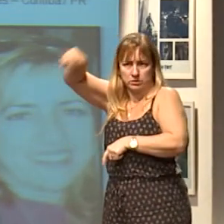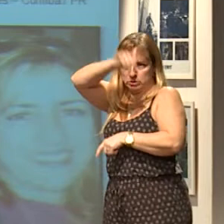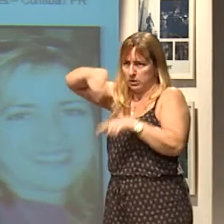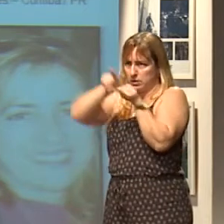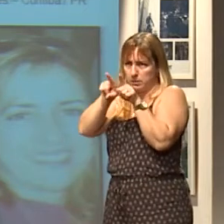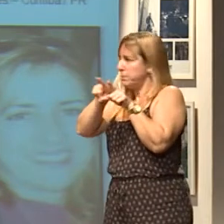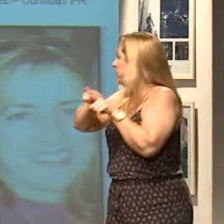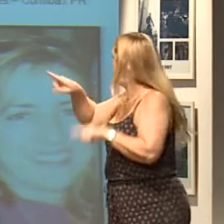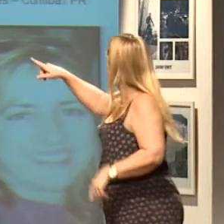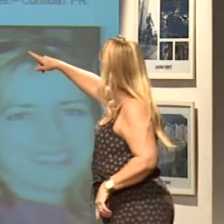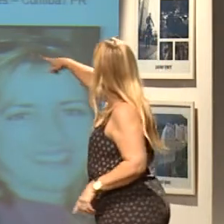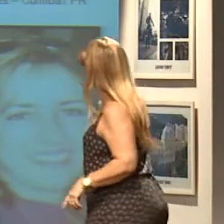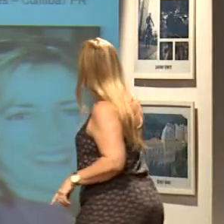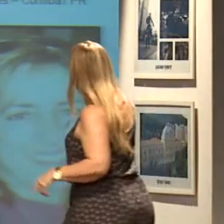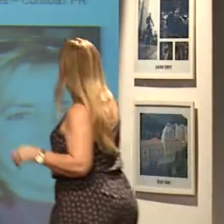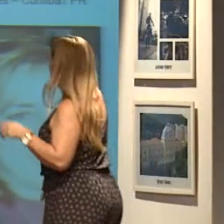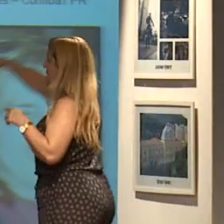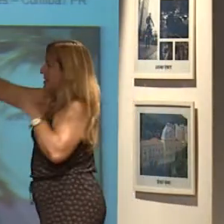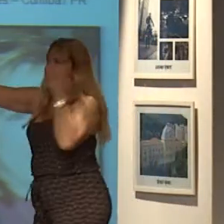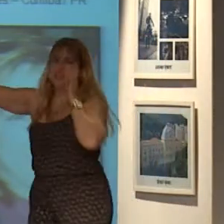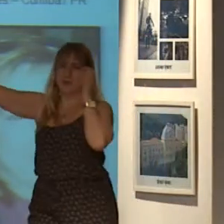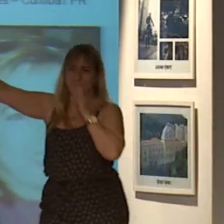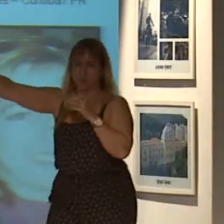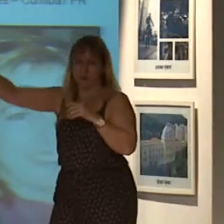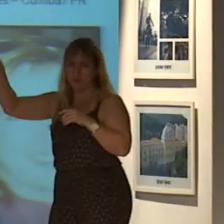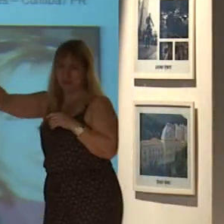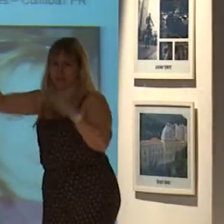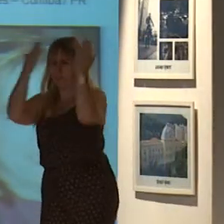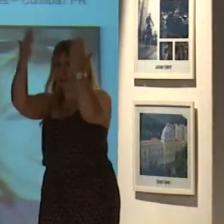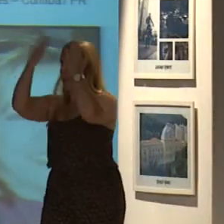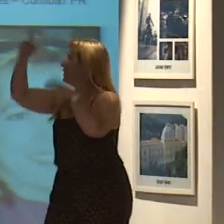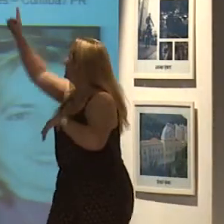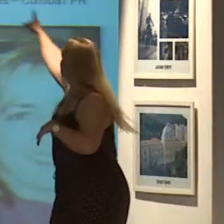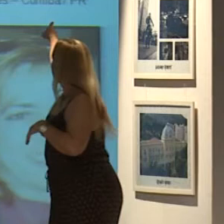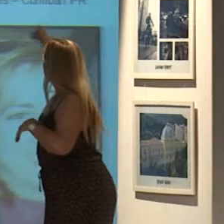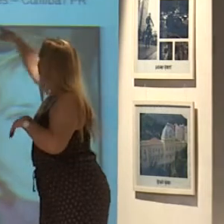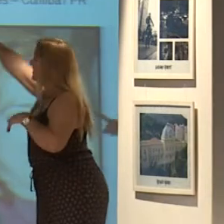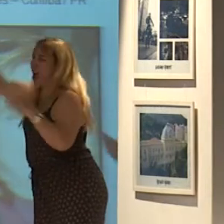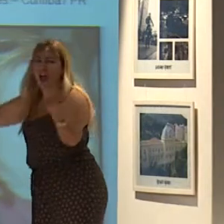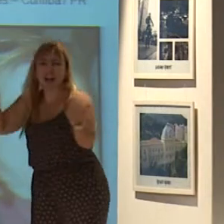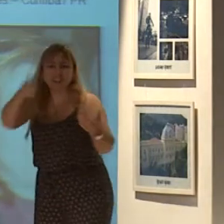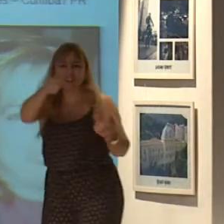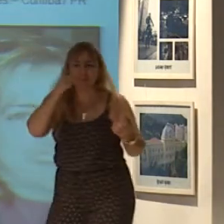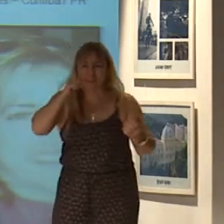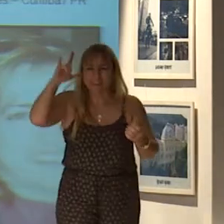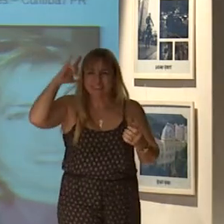me procurar, que eu procuro a Selma para orientar vocês. A Selma faz parte desse grupo de mulheres.